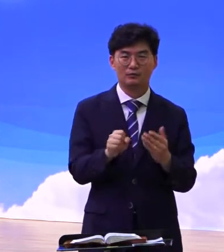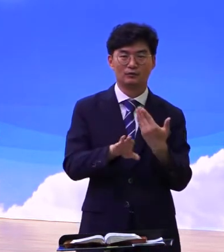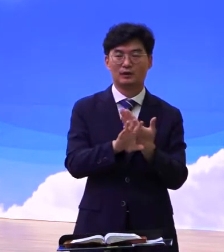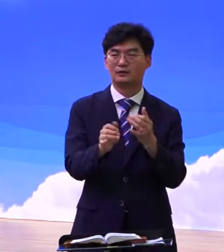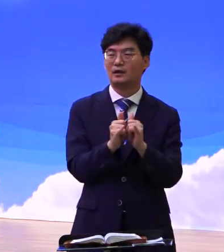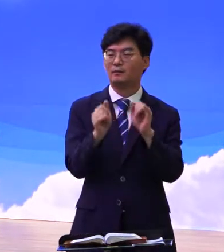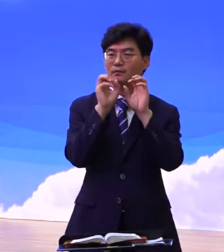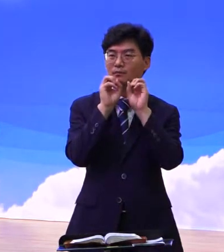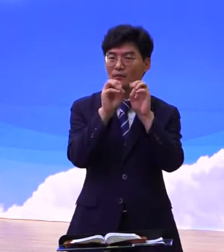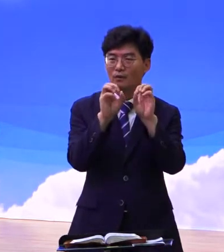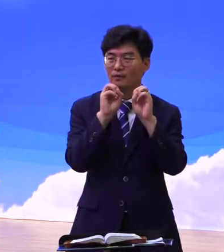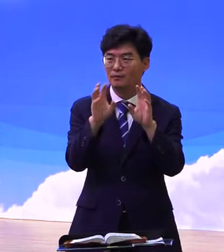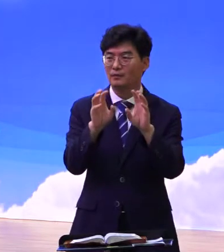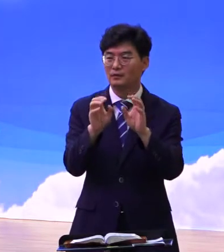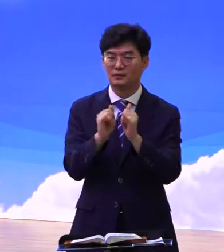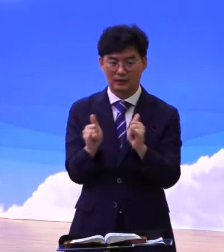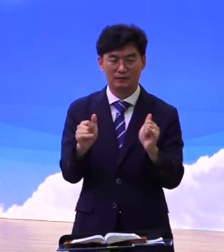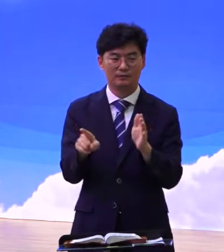사랑하는 영천제일 가족 여러분,